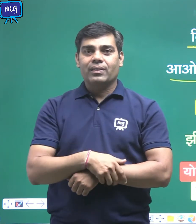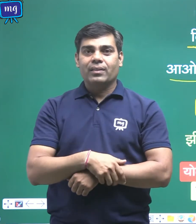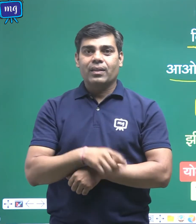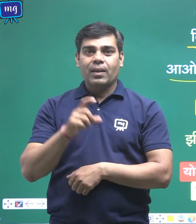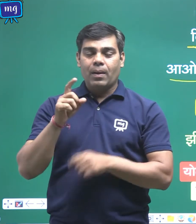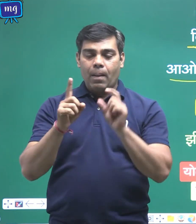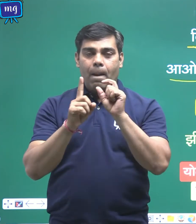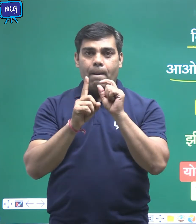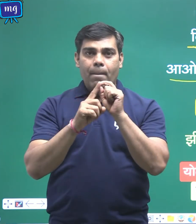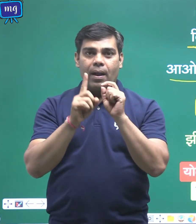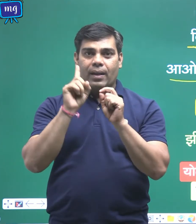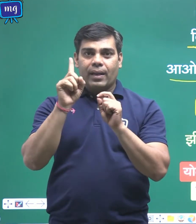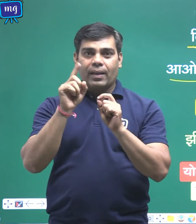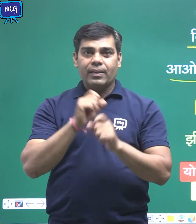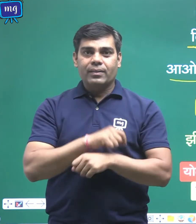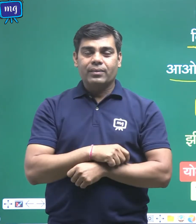भाग 1